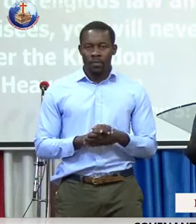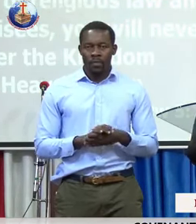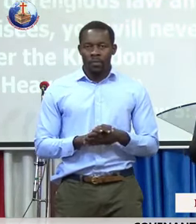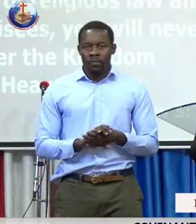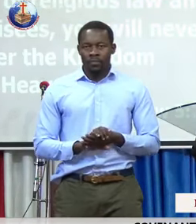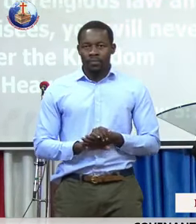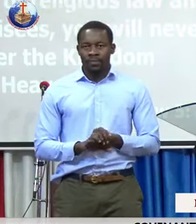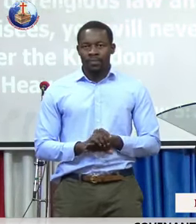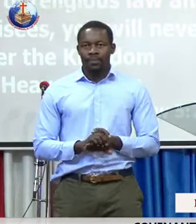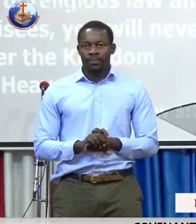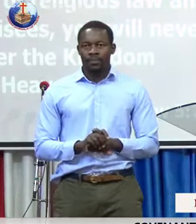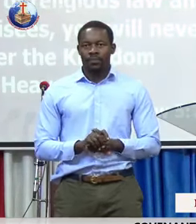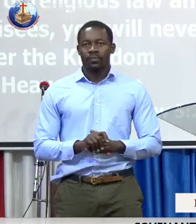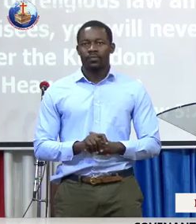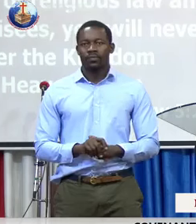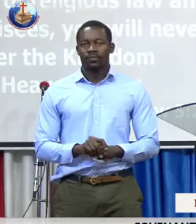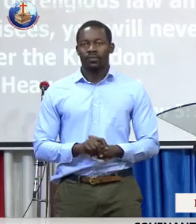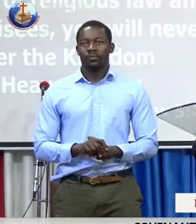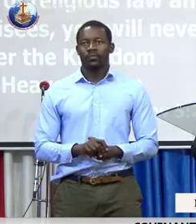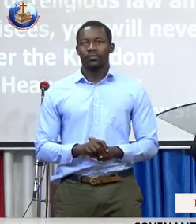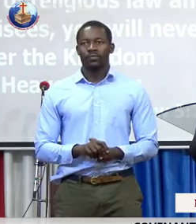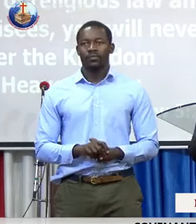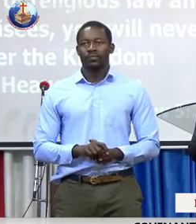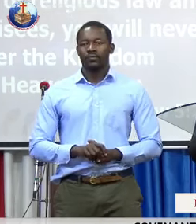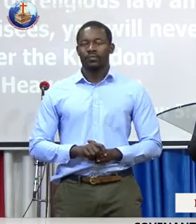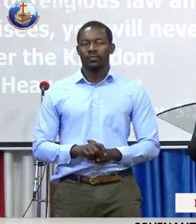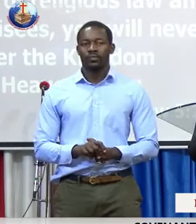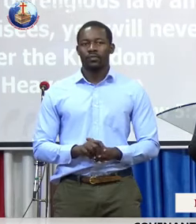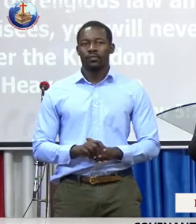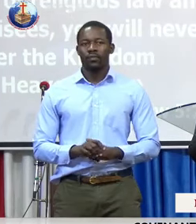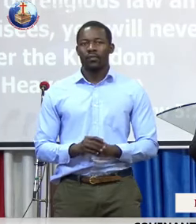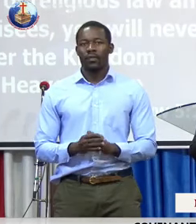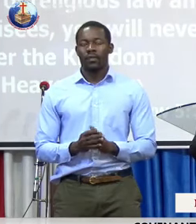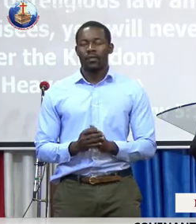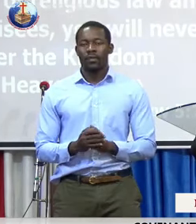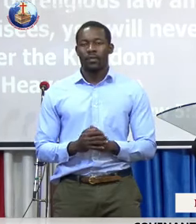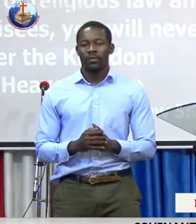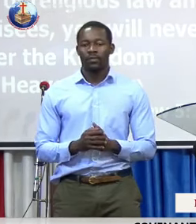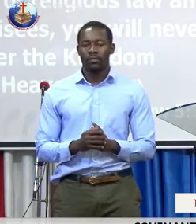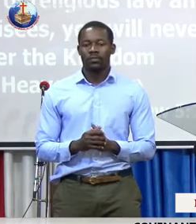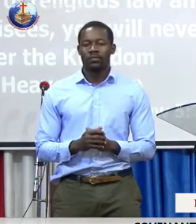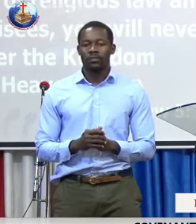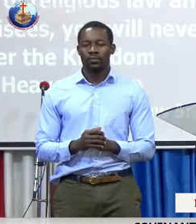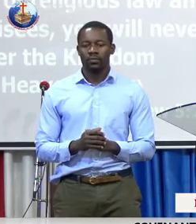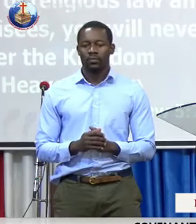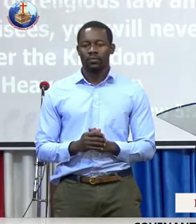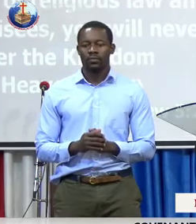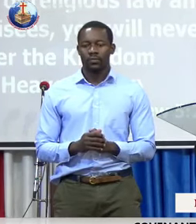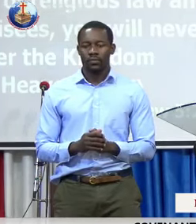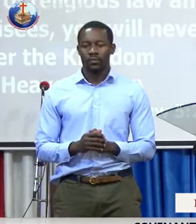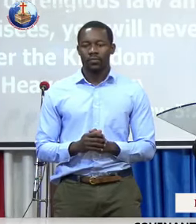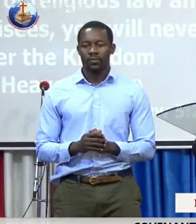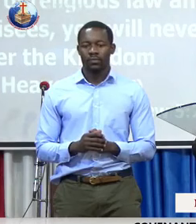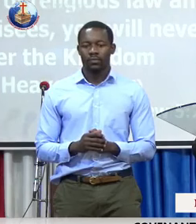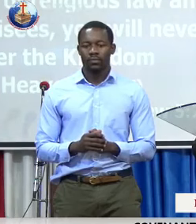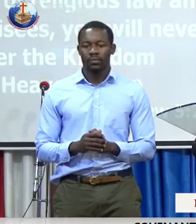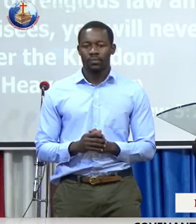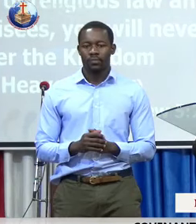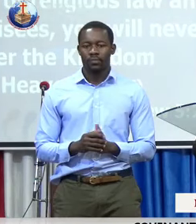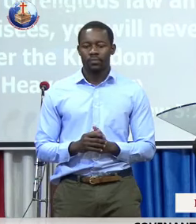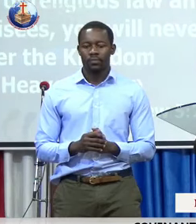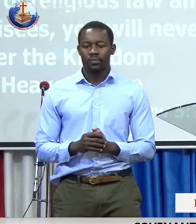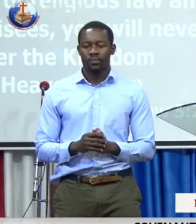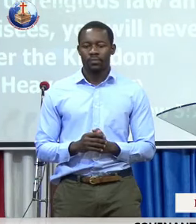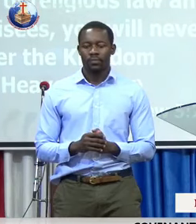kuwa nalikuja kuitangua torati au manabii. La, sikuja kutangua bali kutimiliza. Kwa maana